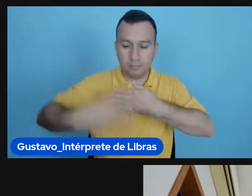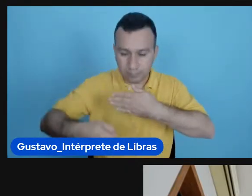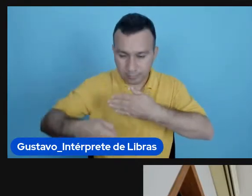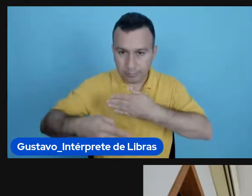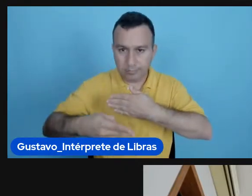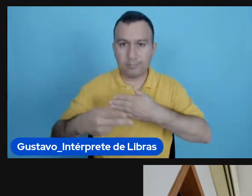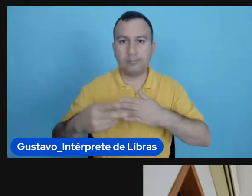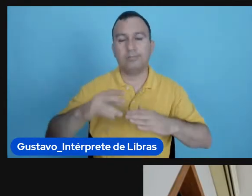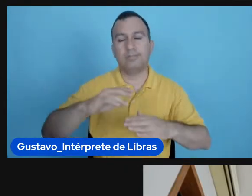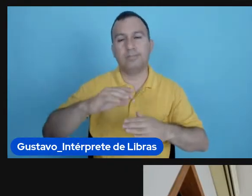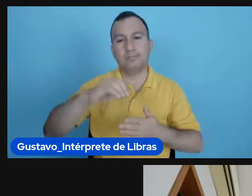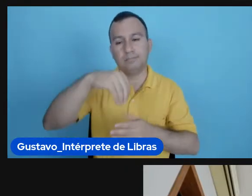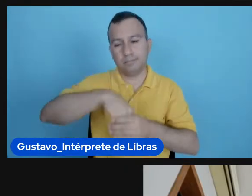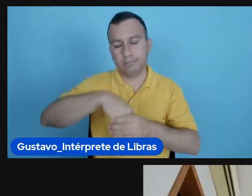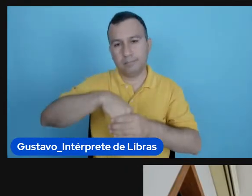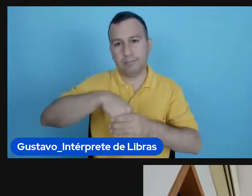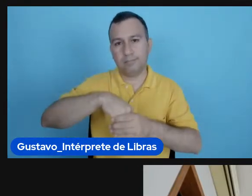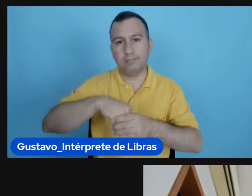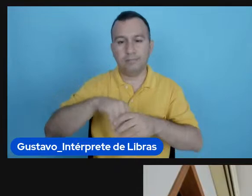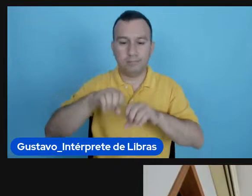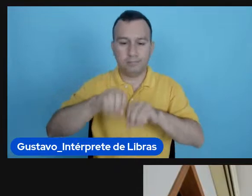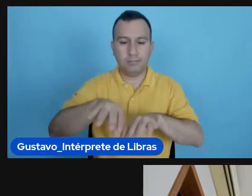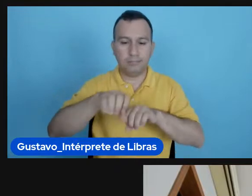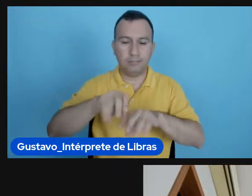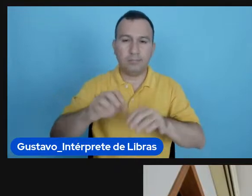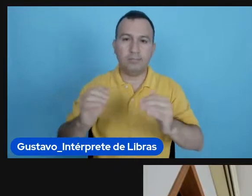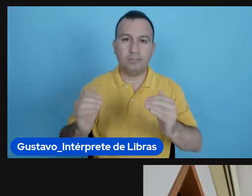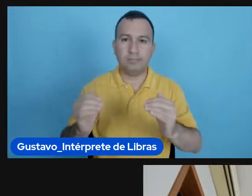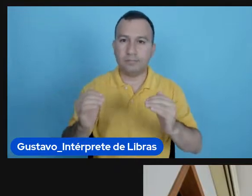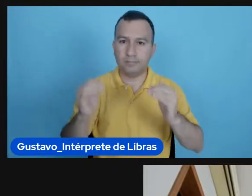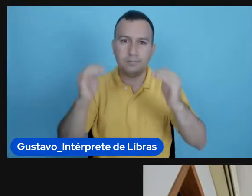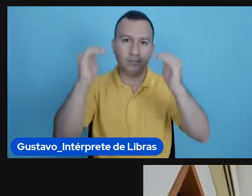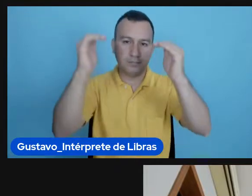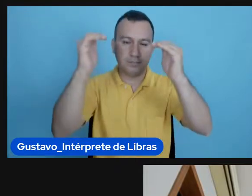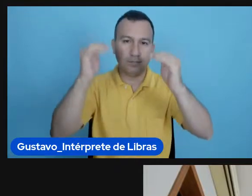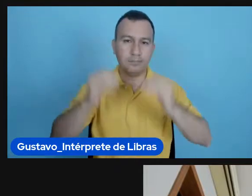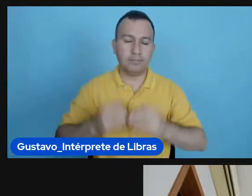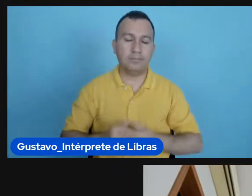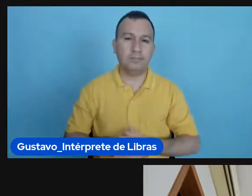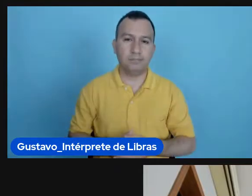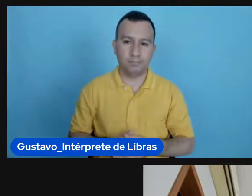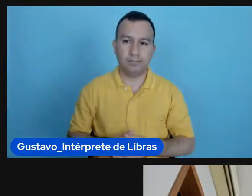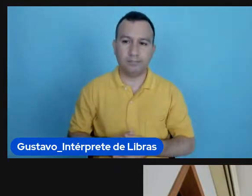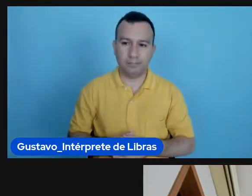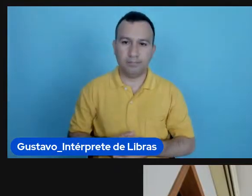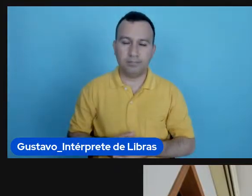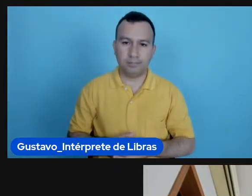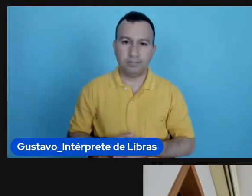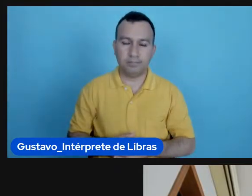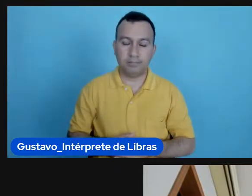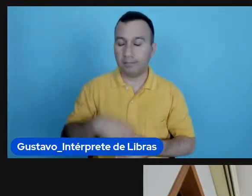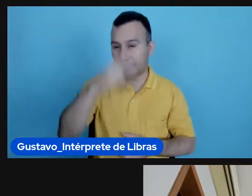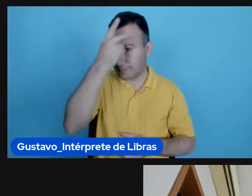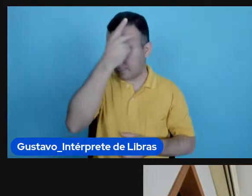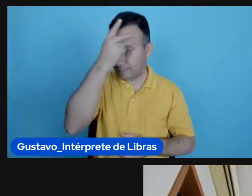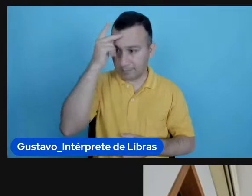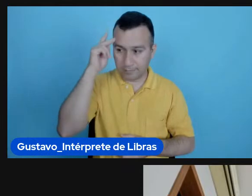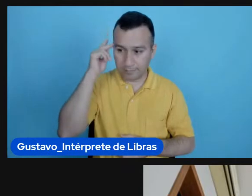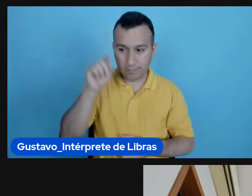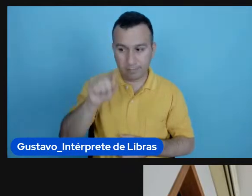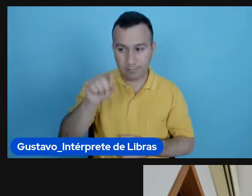por força de lei, essas pessoas chegam, estão